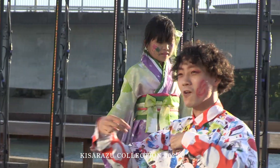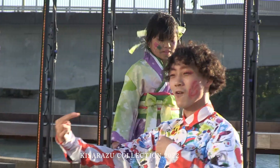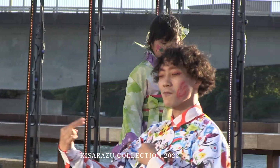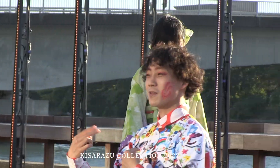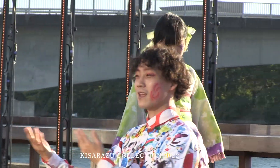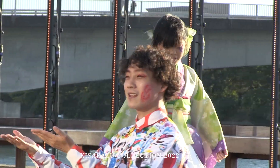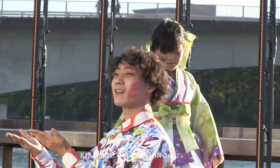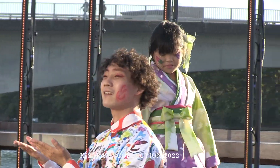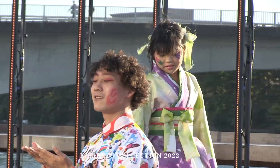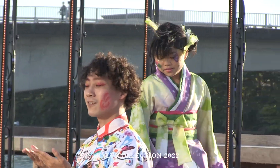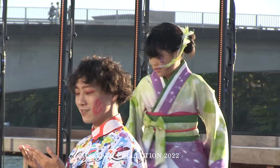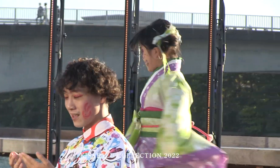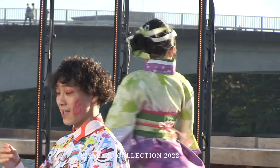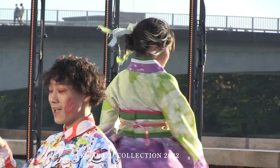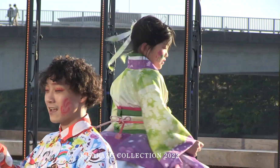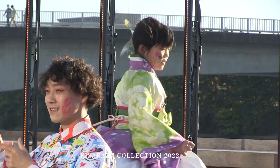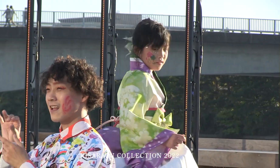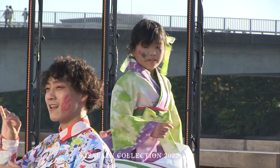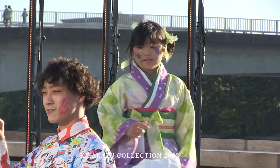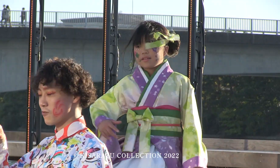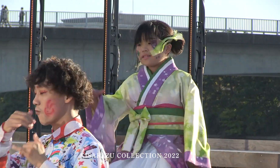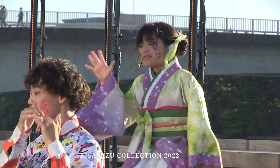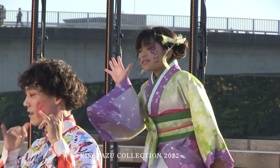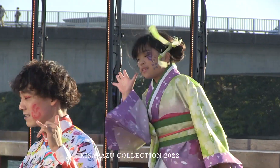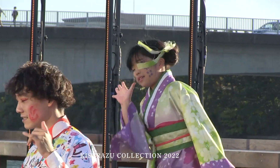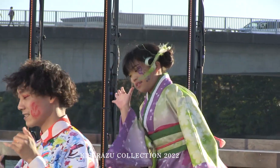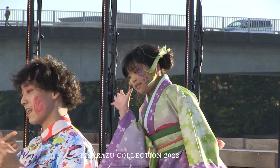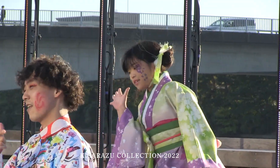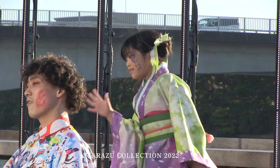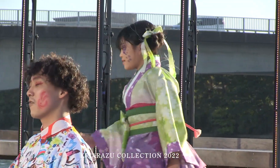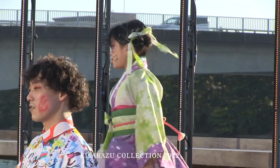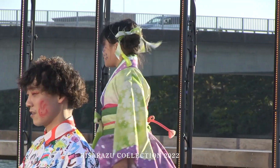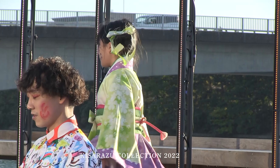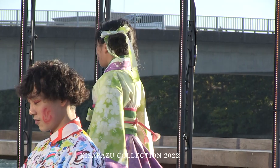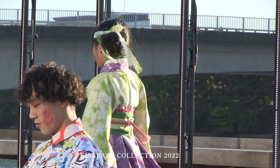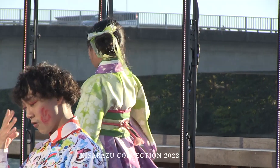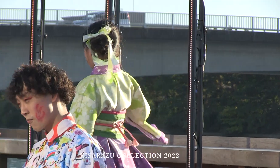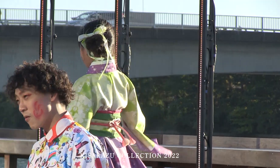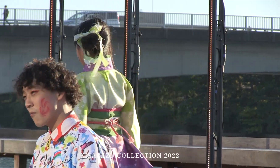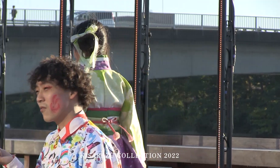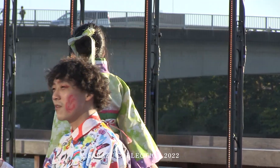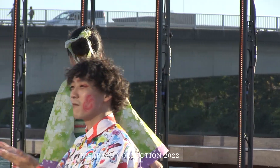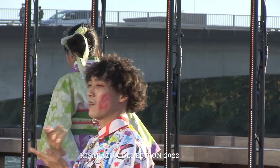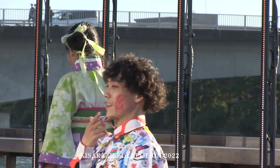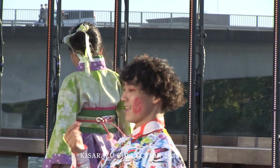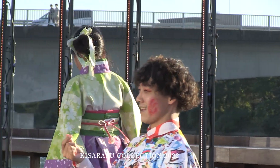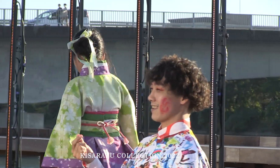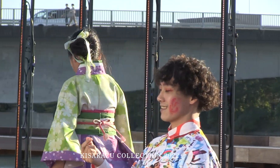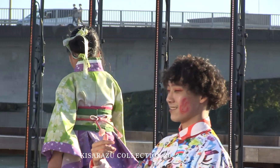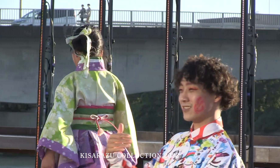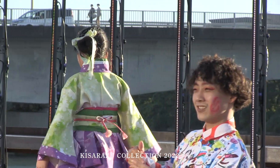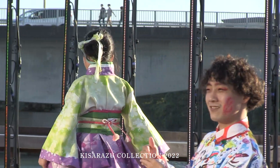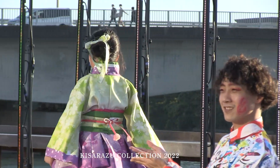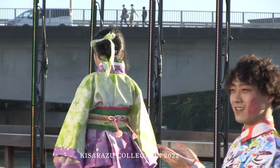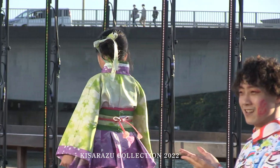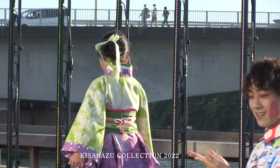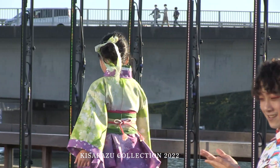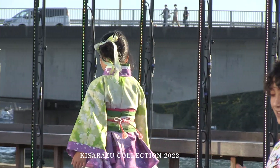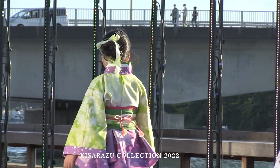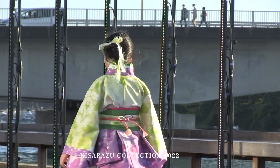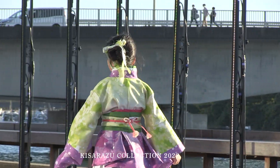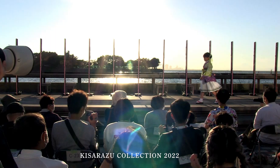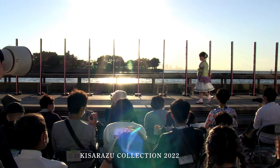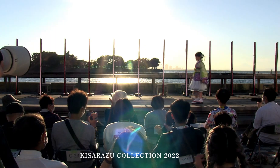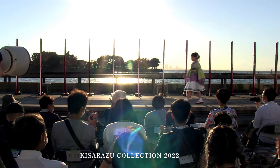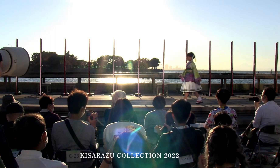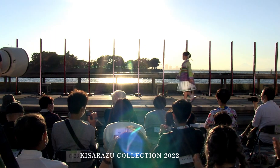の歴史や文化に興味を持ってもらいたいですと話してくれた若ちゃん。これまでの木更津